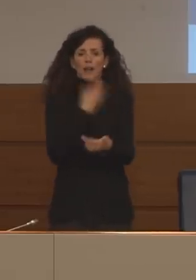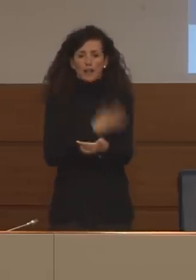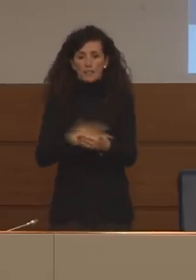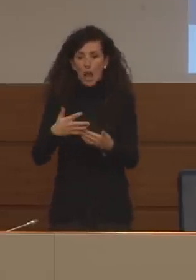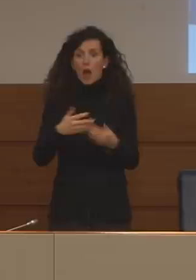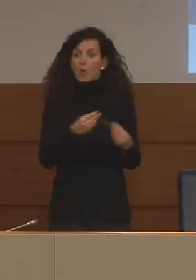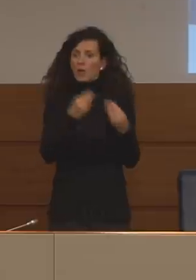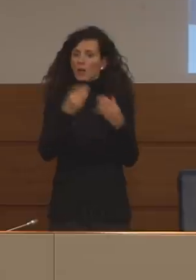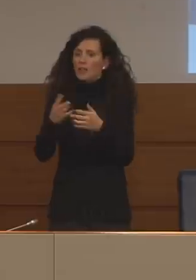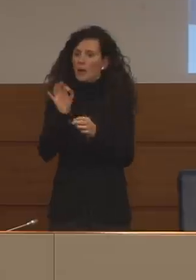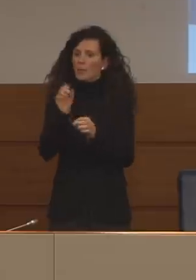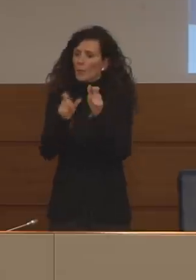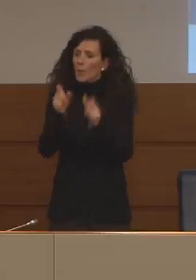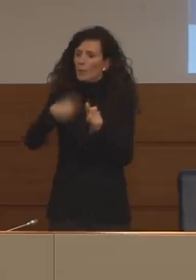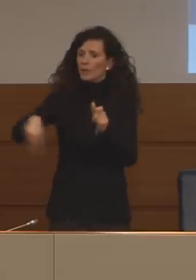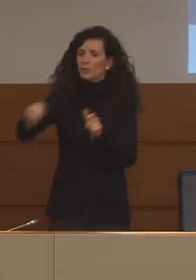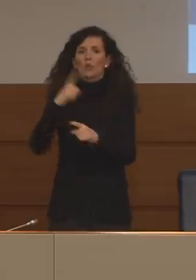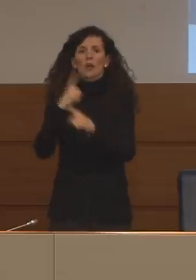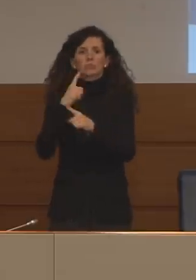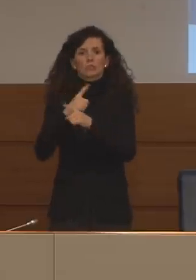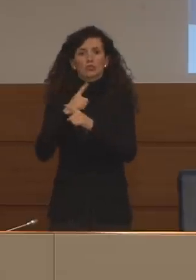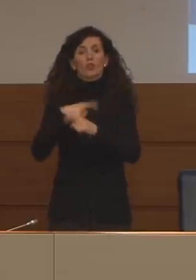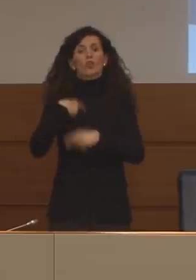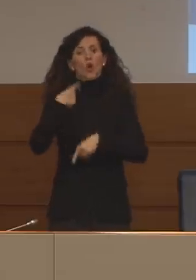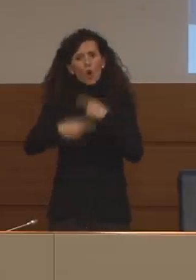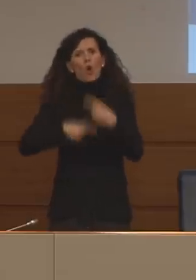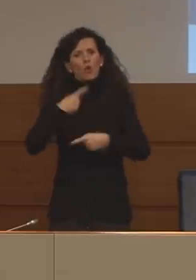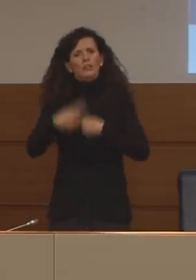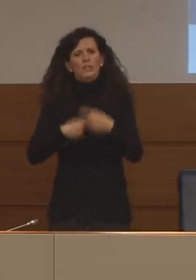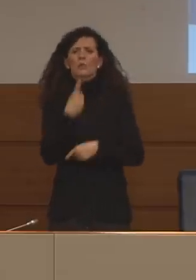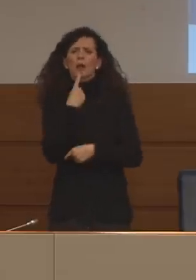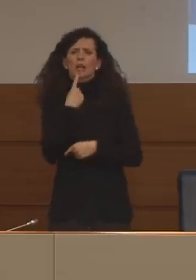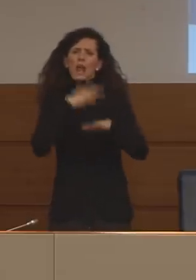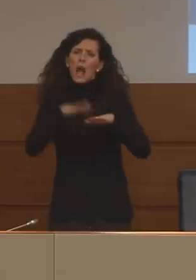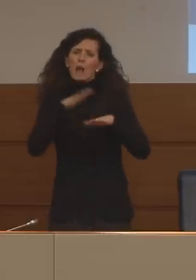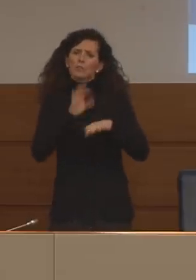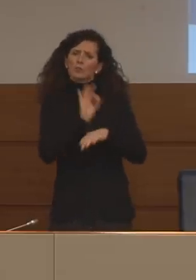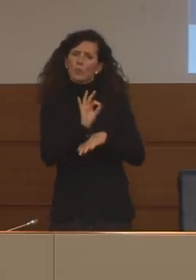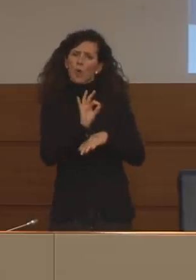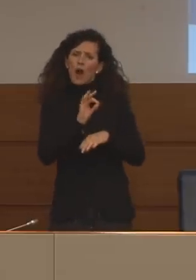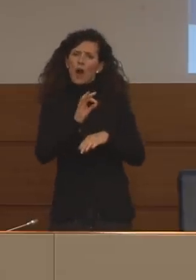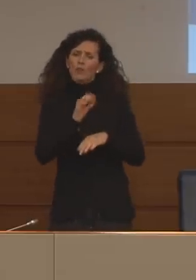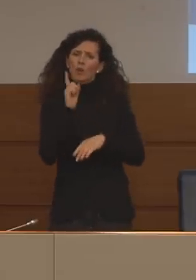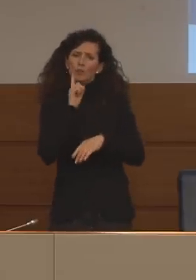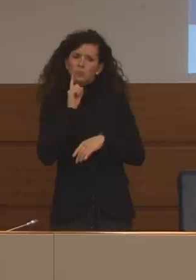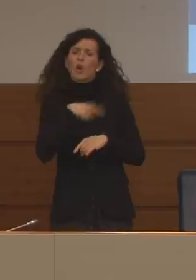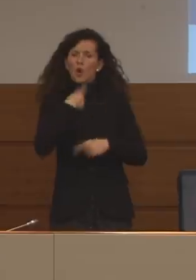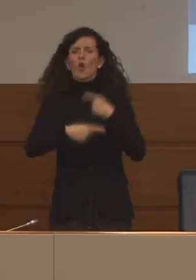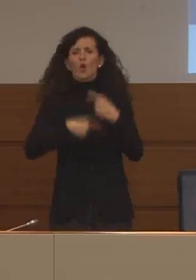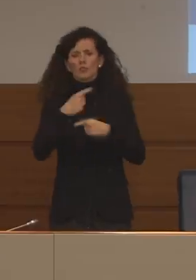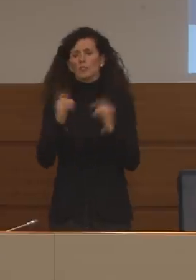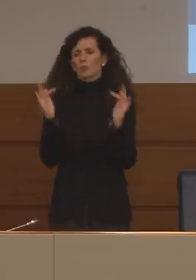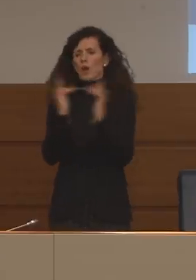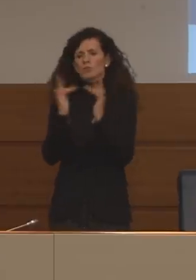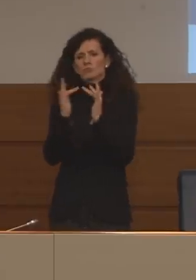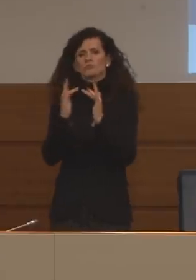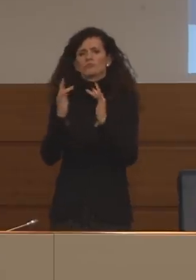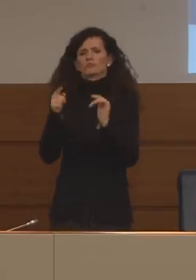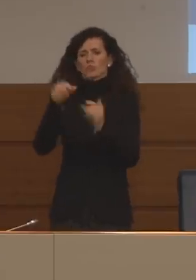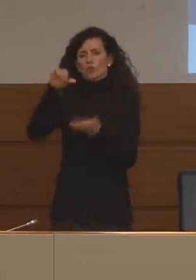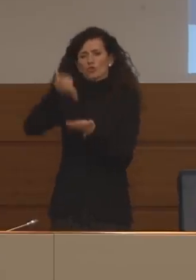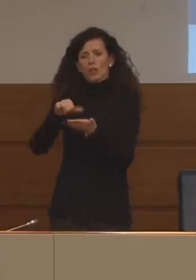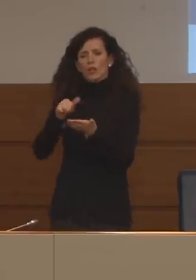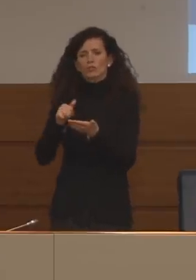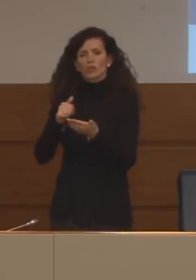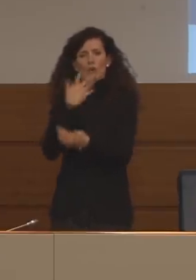di non interrompere questa loro pratica ma di raccordandosi con il centro raccolta sangue di continuare a